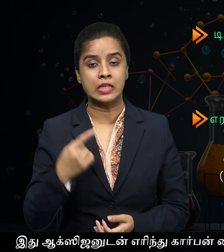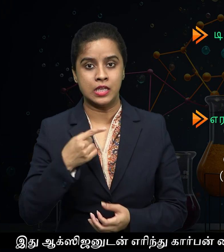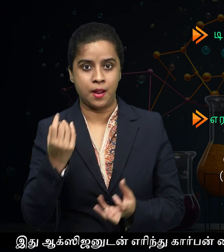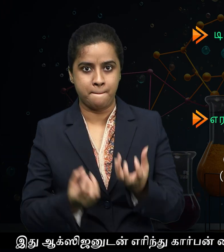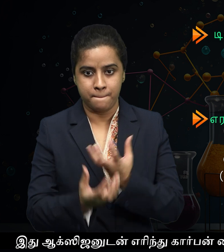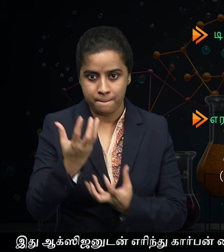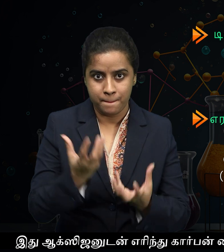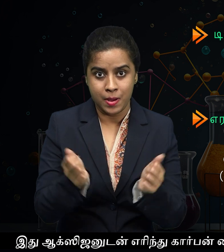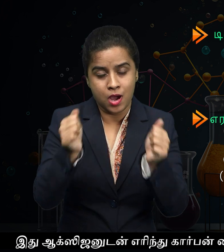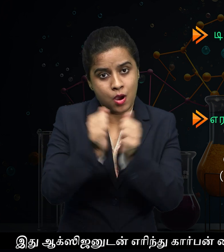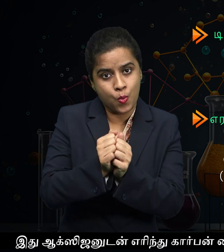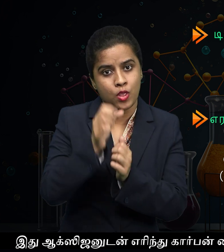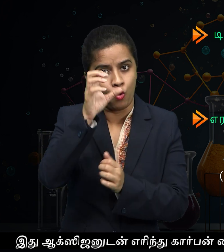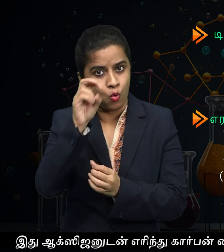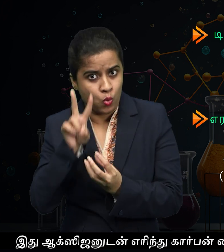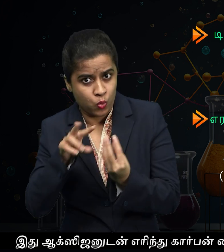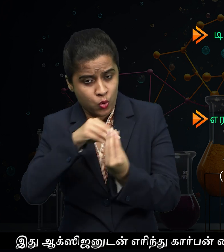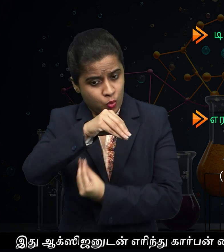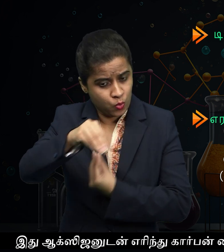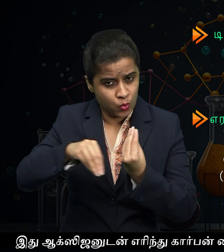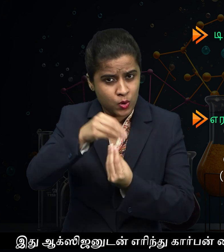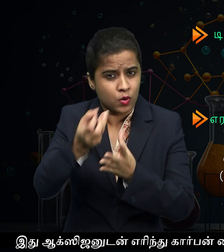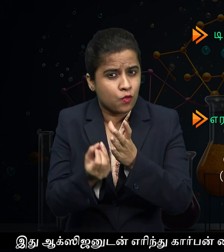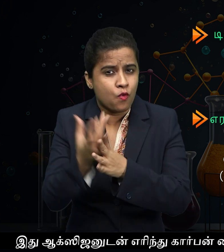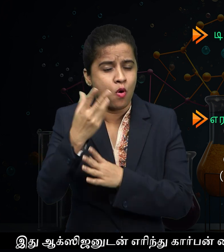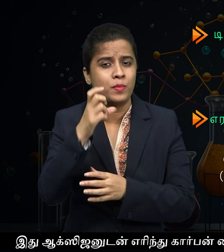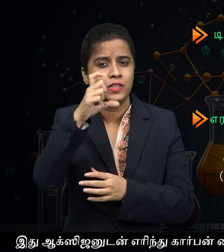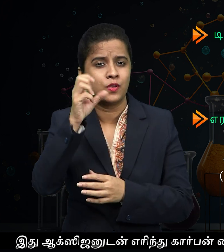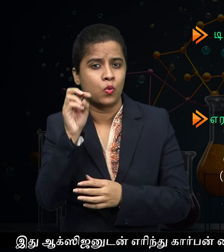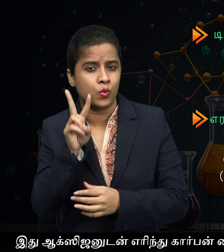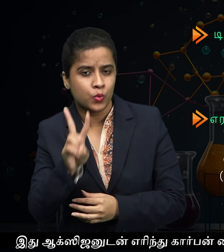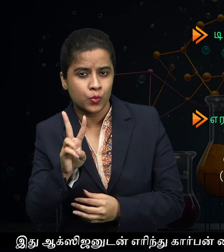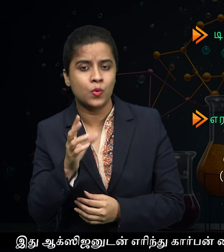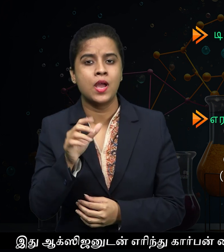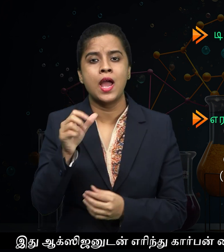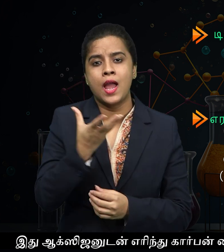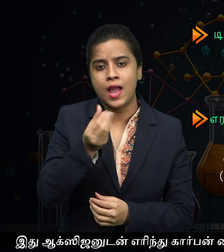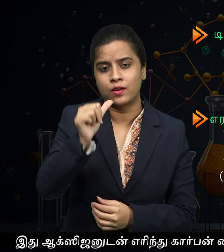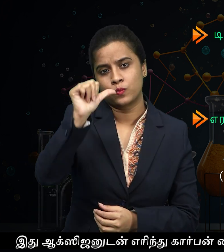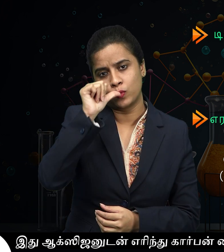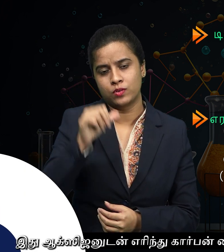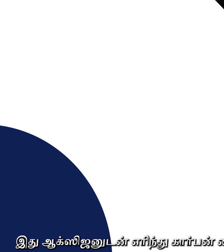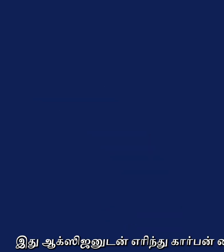இது ஆக்சிஜனுடன் எரிந்து கார்பன் டை ஆக்சைடை மற்றும் தண்ணீரை உருவாக்குகிறது.